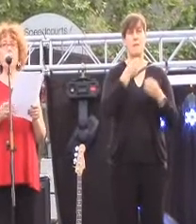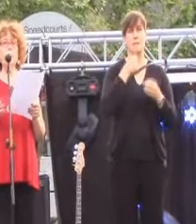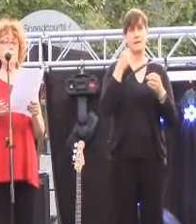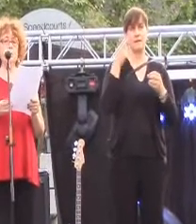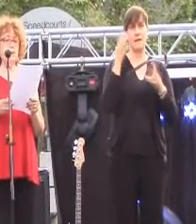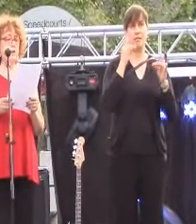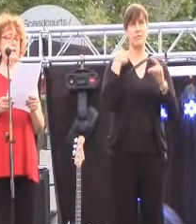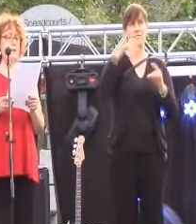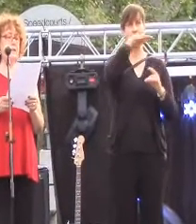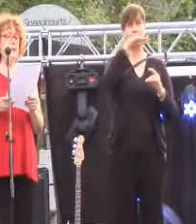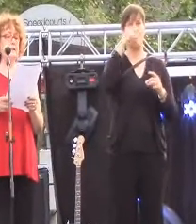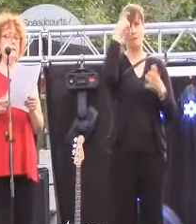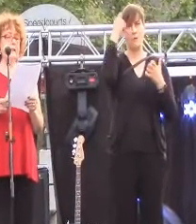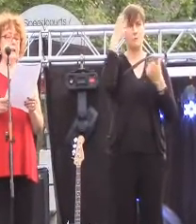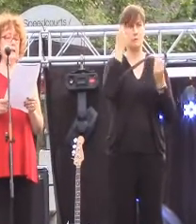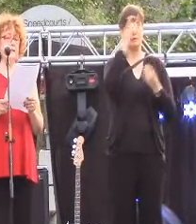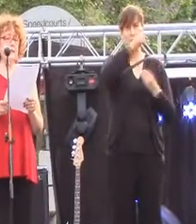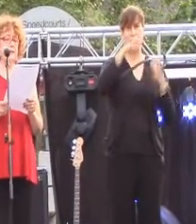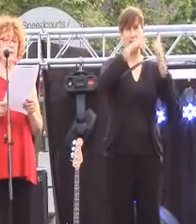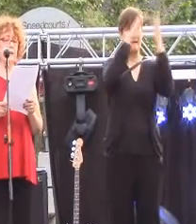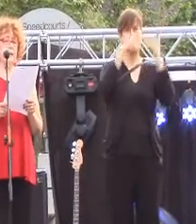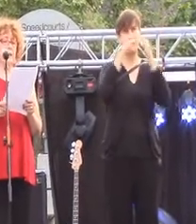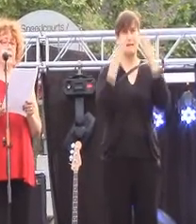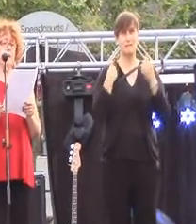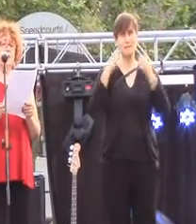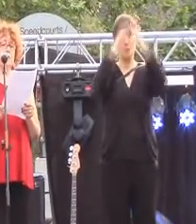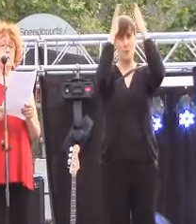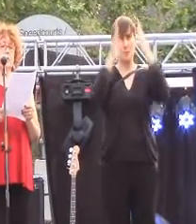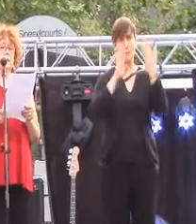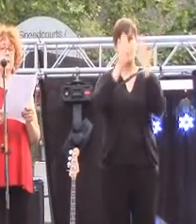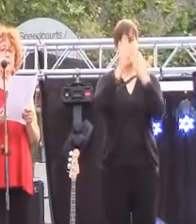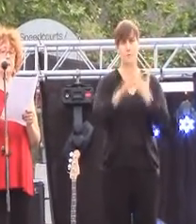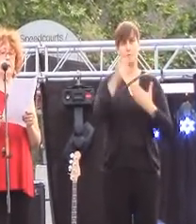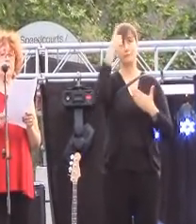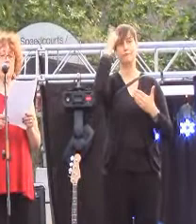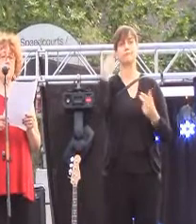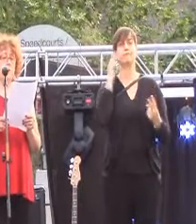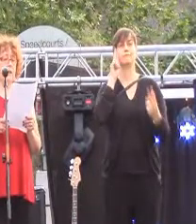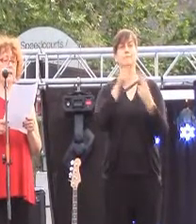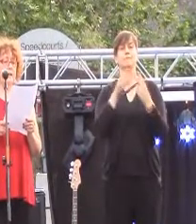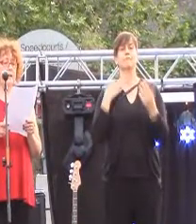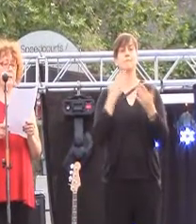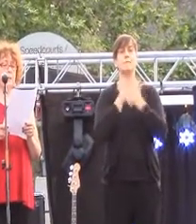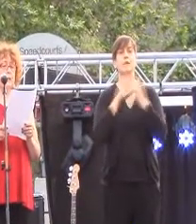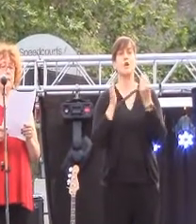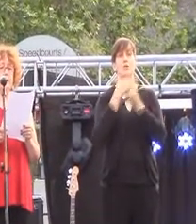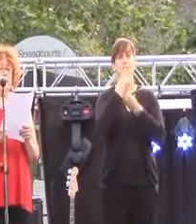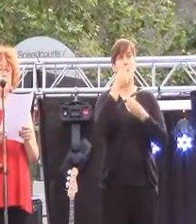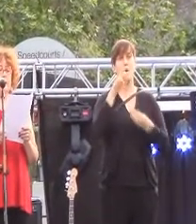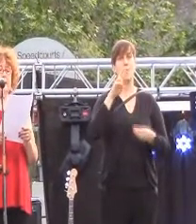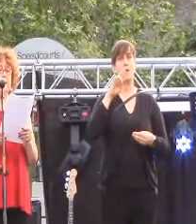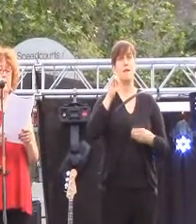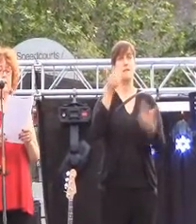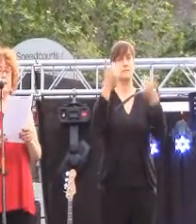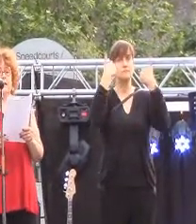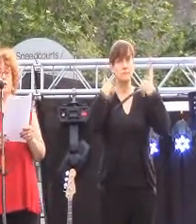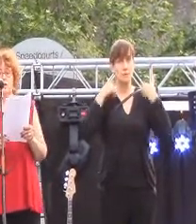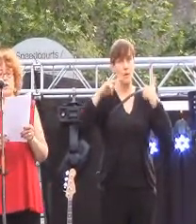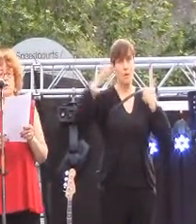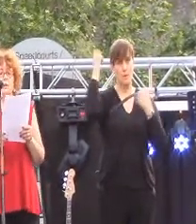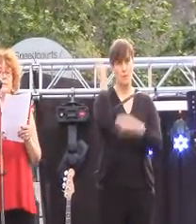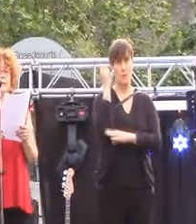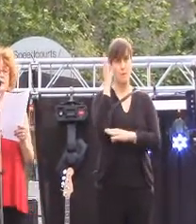Allò era un bullidor de gent i d'entitats. Llavors vaig conèixer la Maria Rosa Ureña, que portava la vocalia de dones